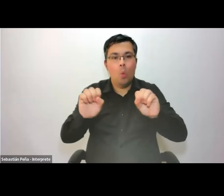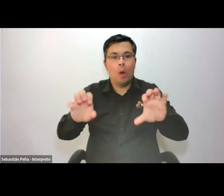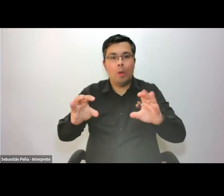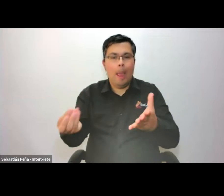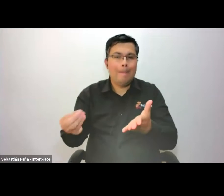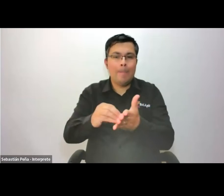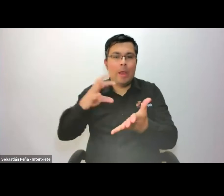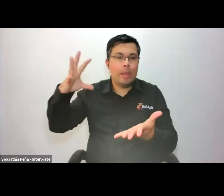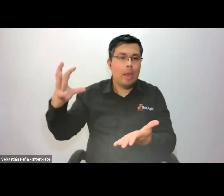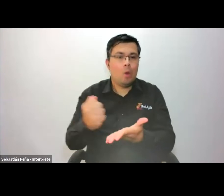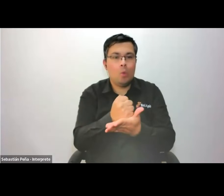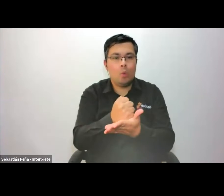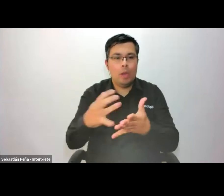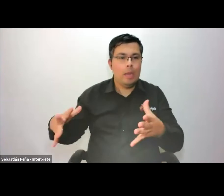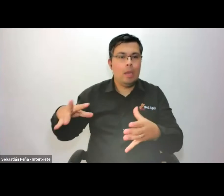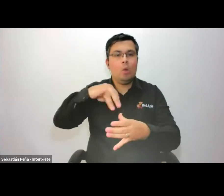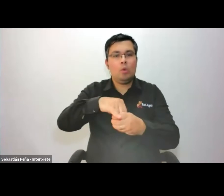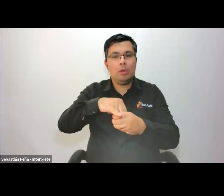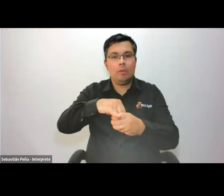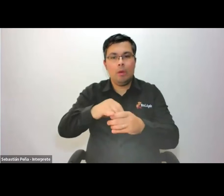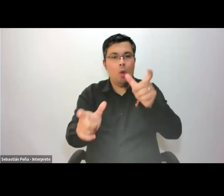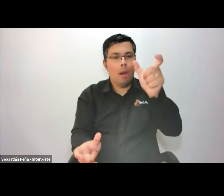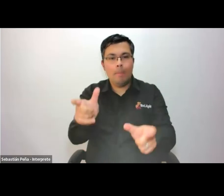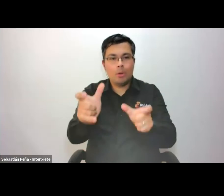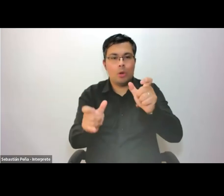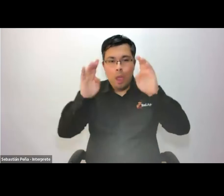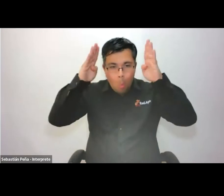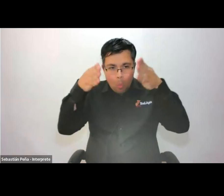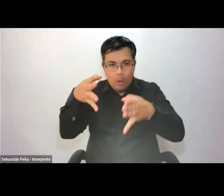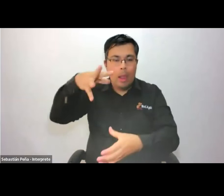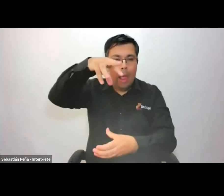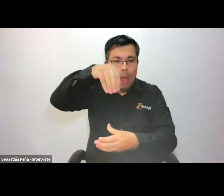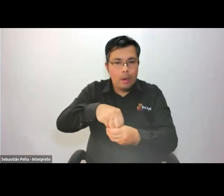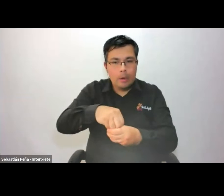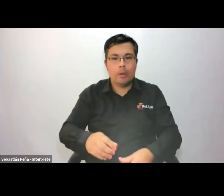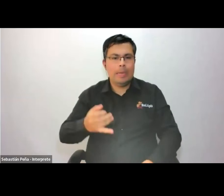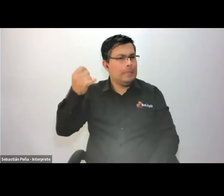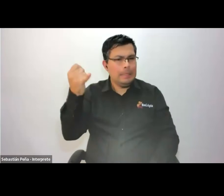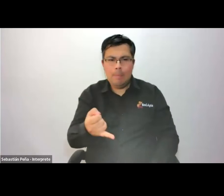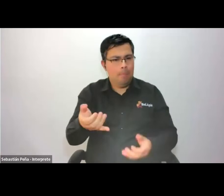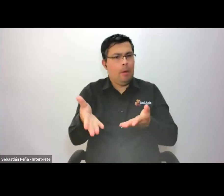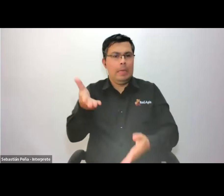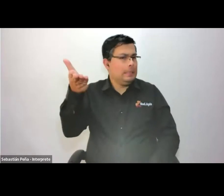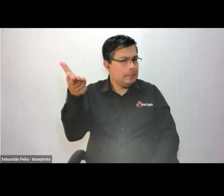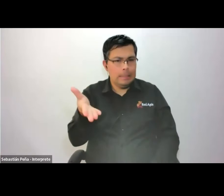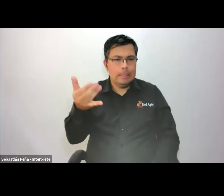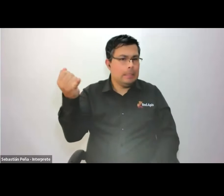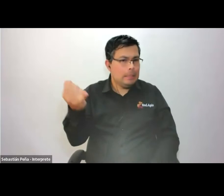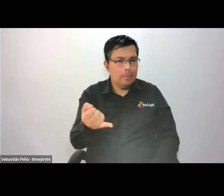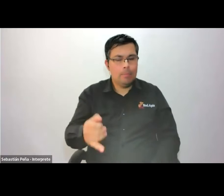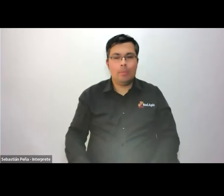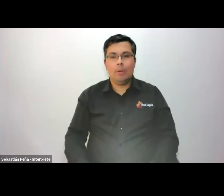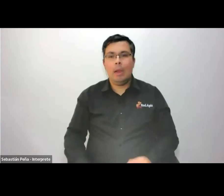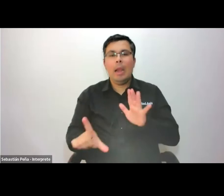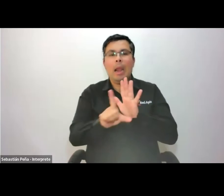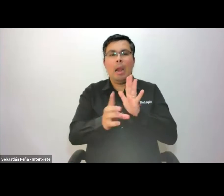las personas autistas adentro, que siempre han estado. La ley no trae más cupos porque no necesita tener cupos, es